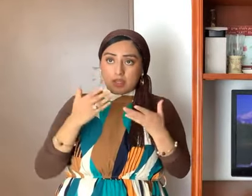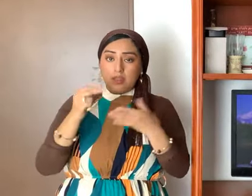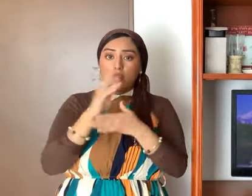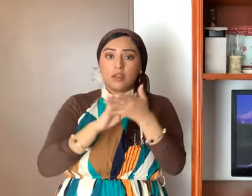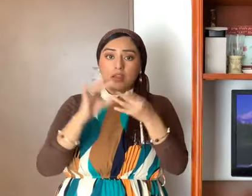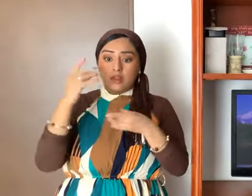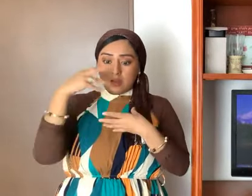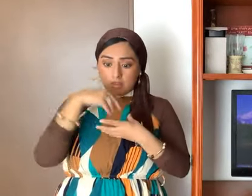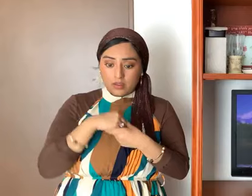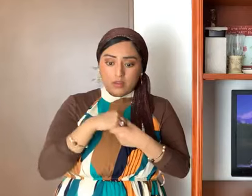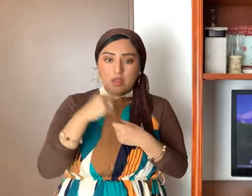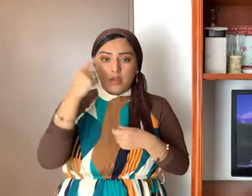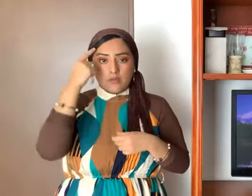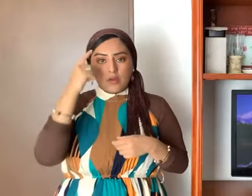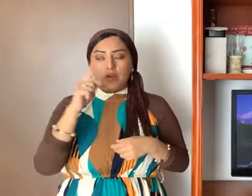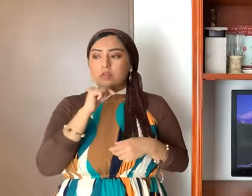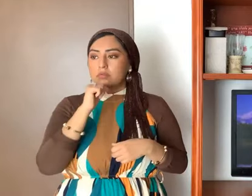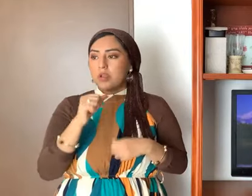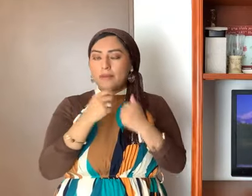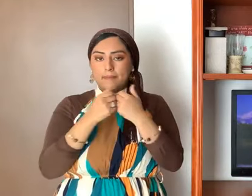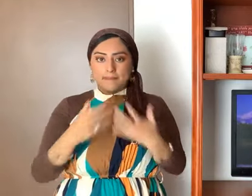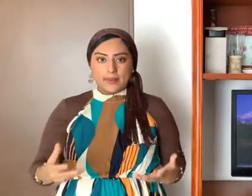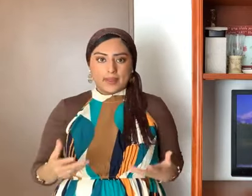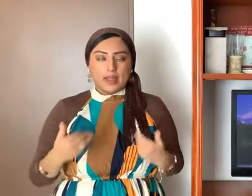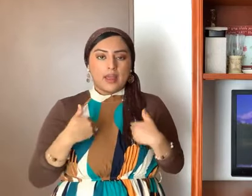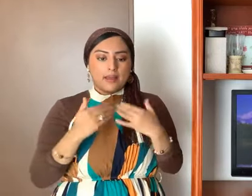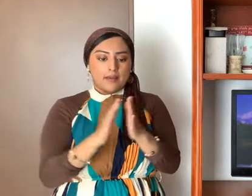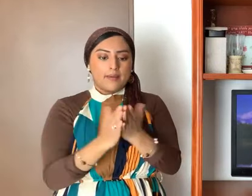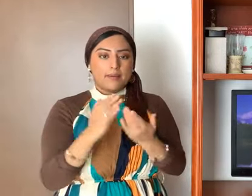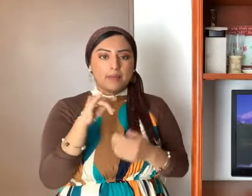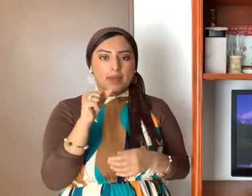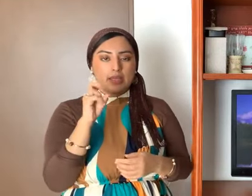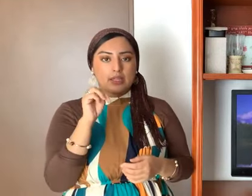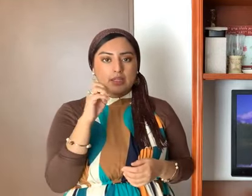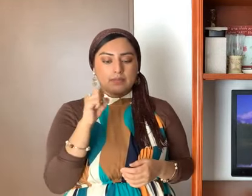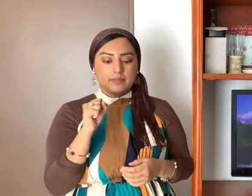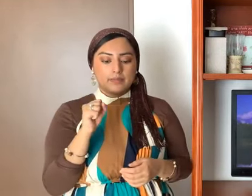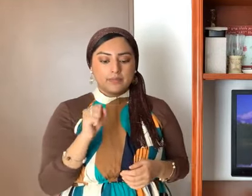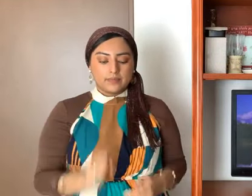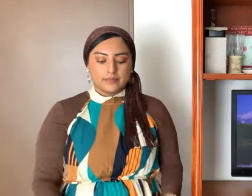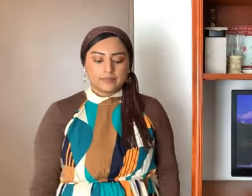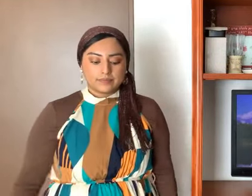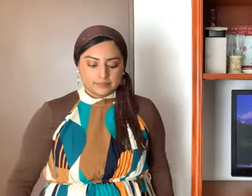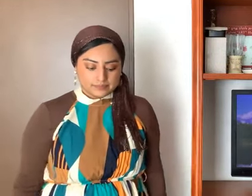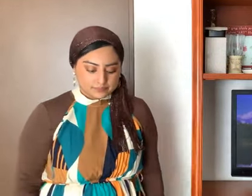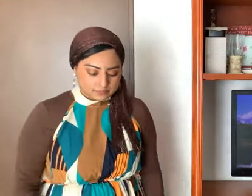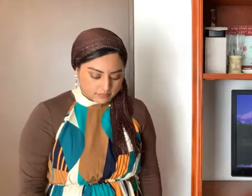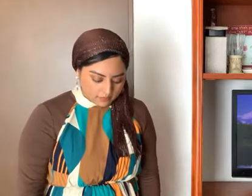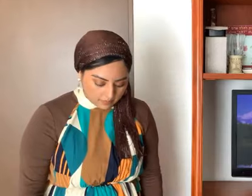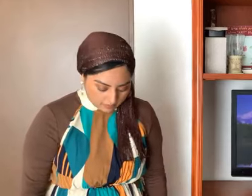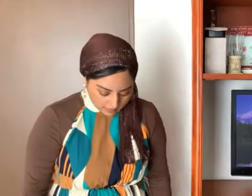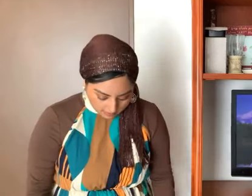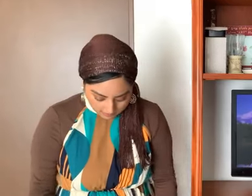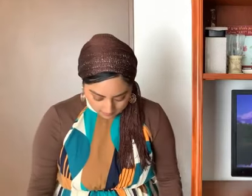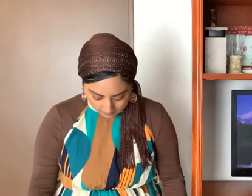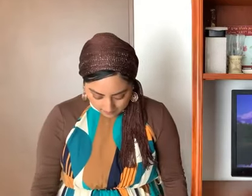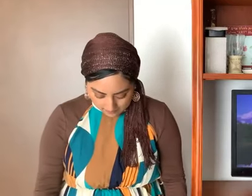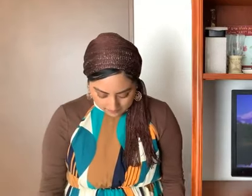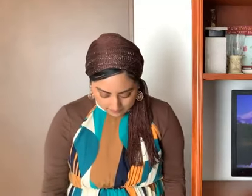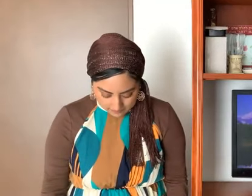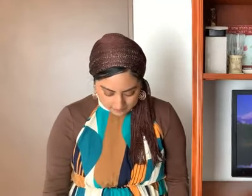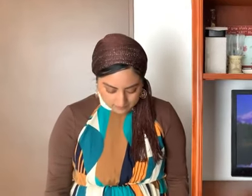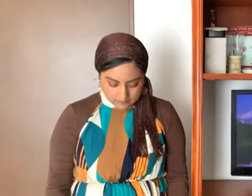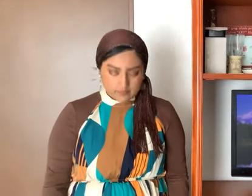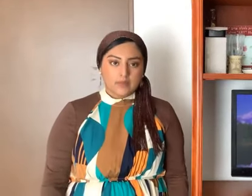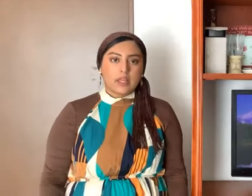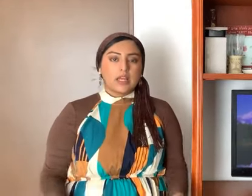en potencia, para no desmayar. Eso está en la carta de Santiago. Permítame, si no me recuerdo, es Santiago 5:13.